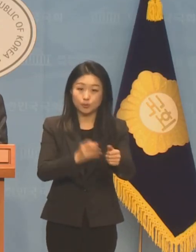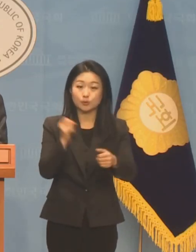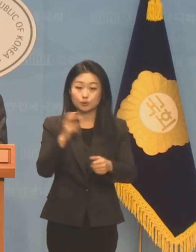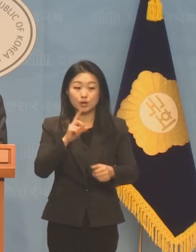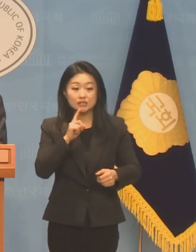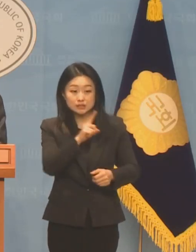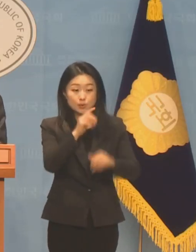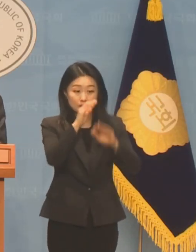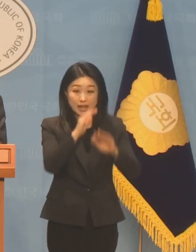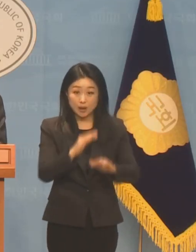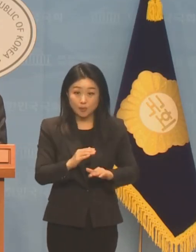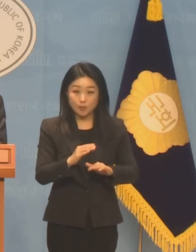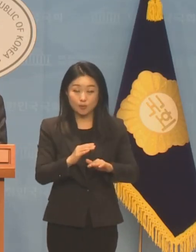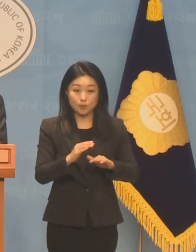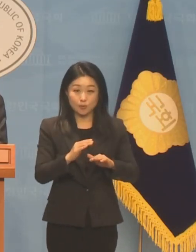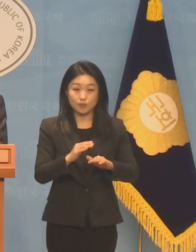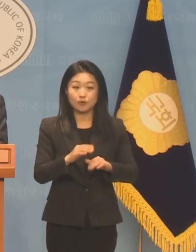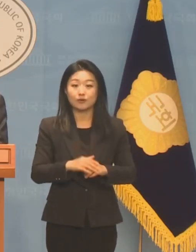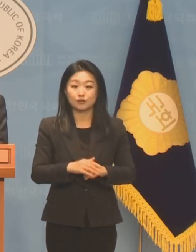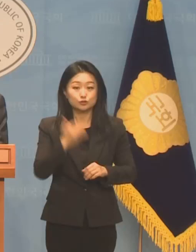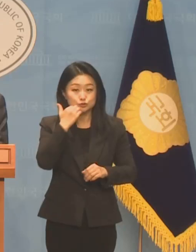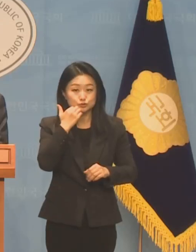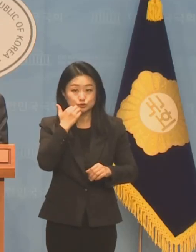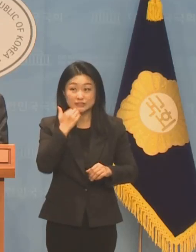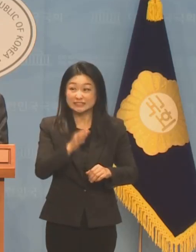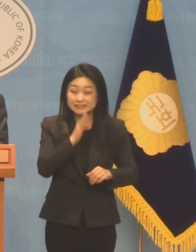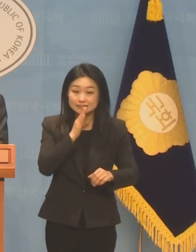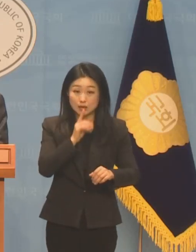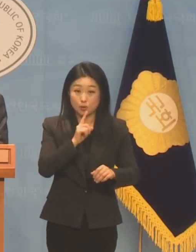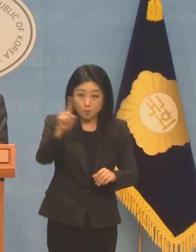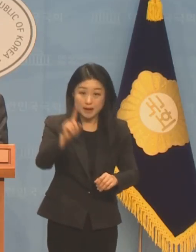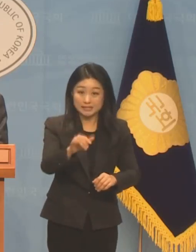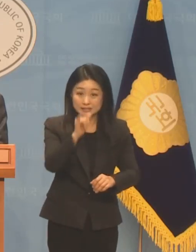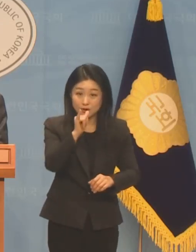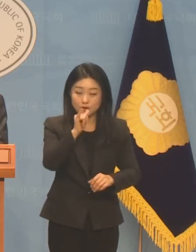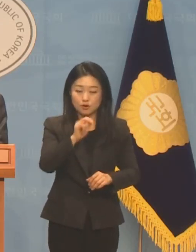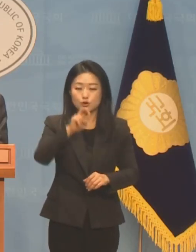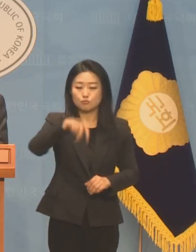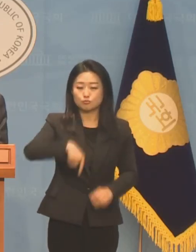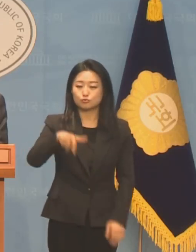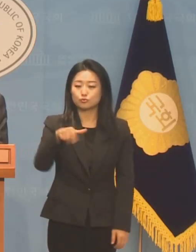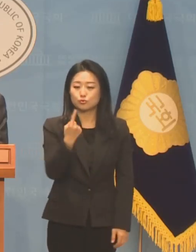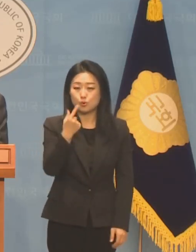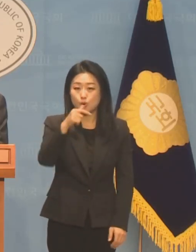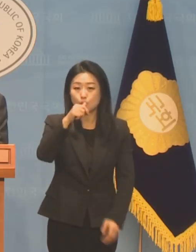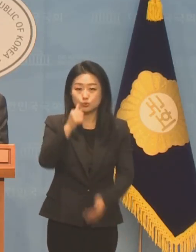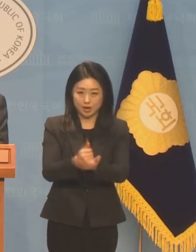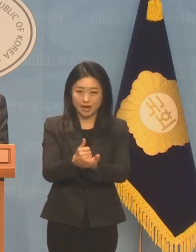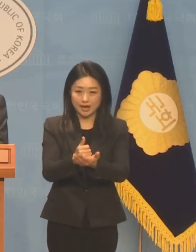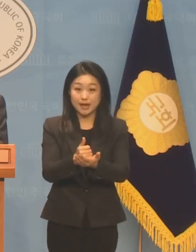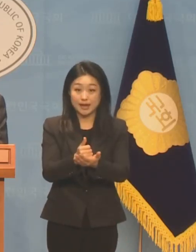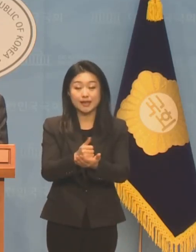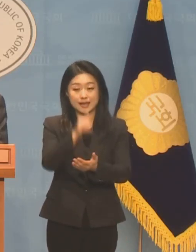신고된 내용을 바탕으로 해서 특정인을 고발한다면 무고죄 성립은 충분해